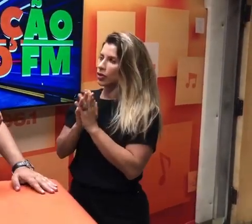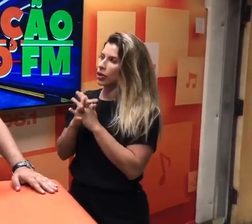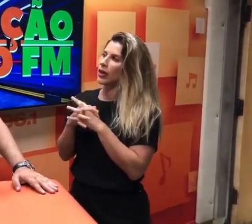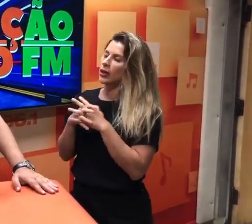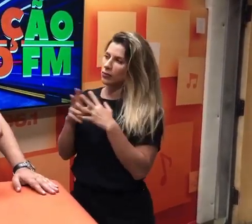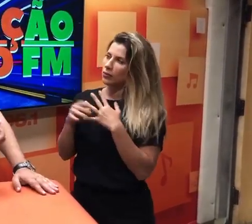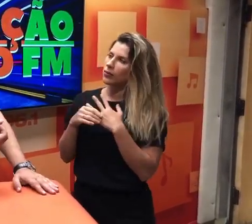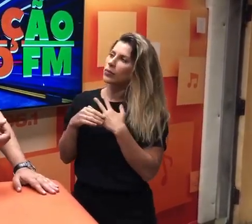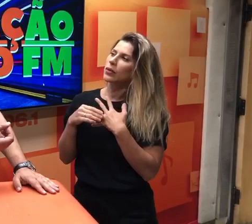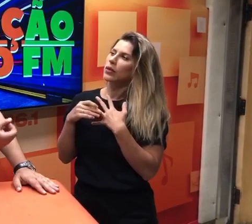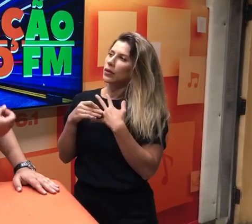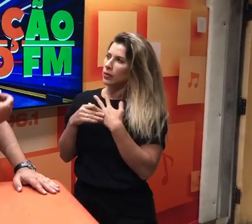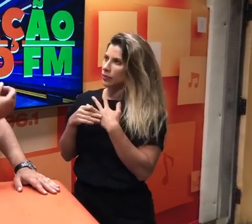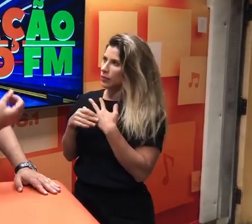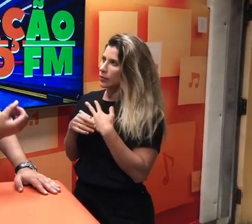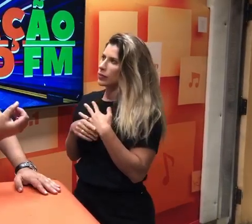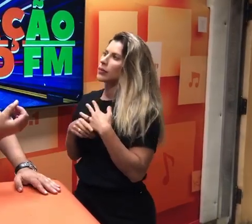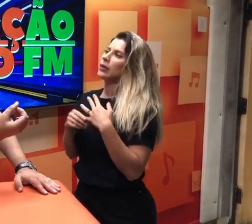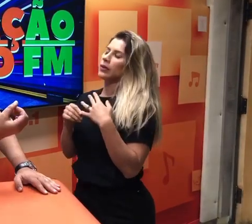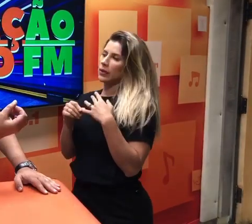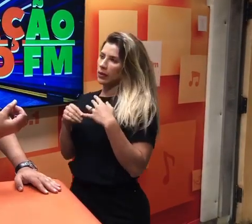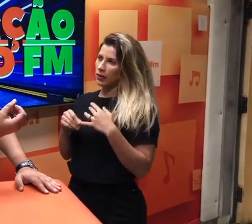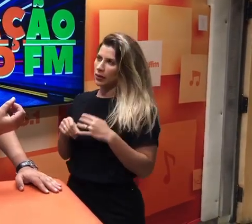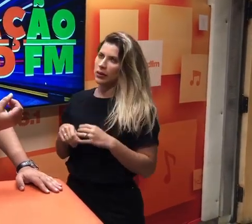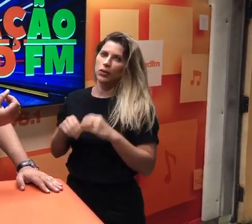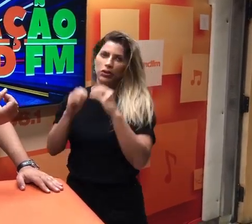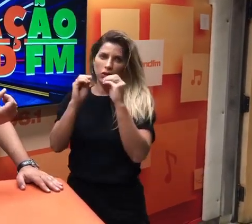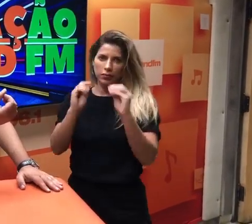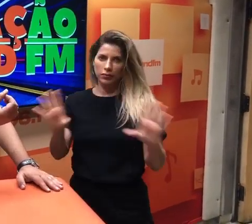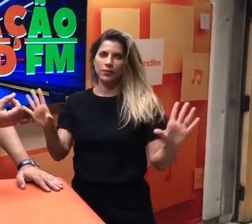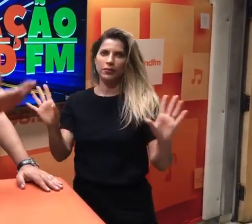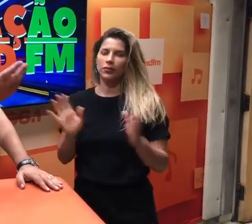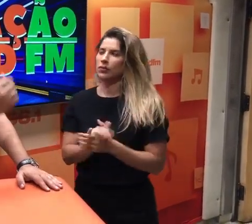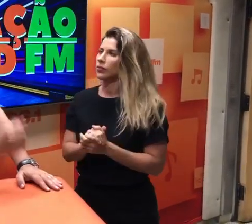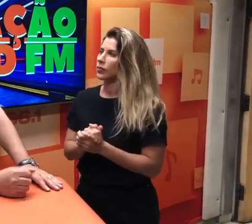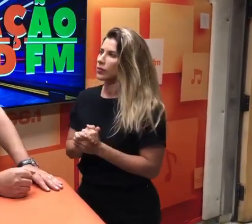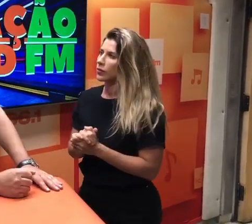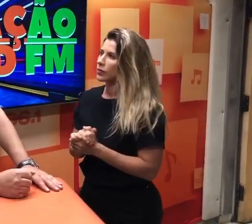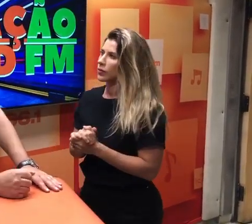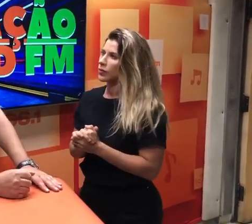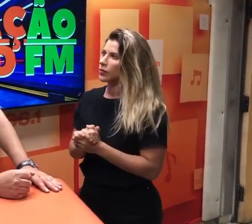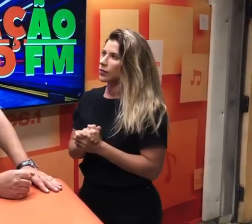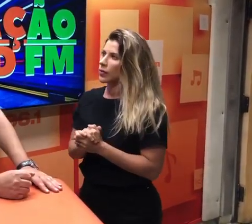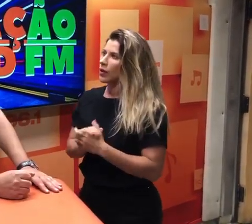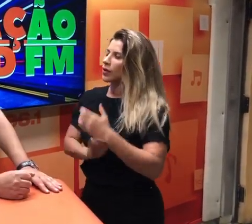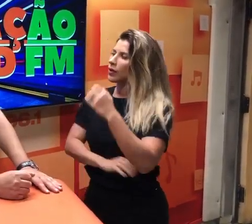um produto, né? Muito perecível, perde a validade muito rápido. Sim, questões de. E aí acaba a luz.